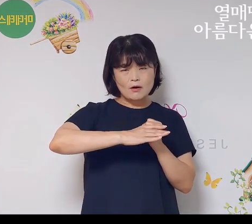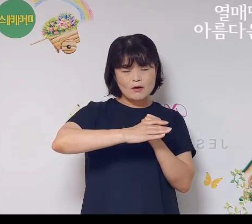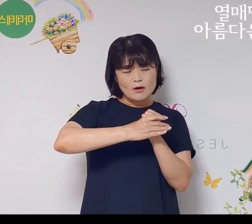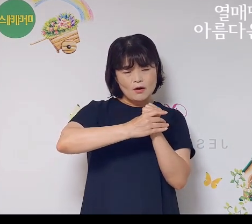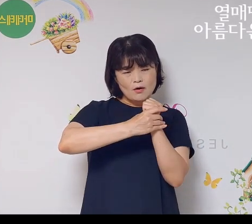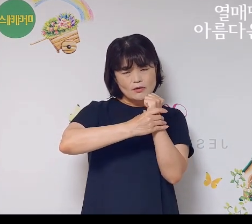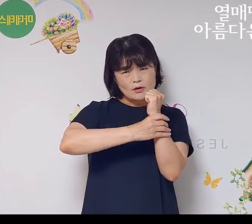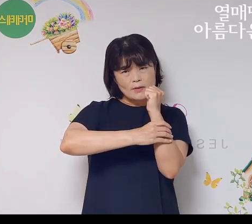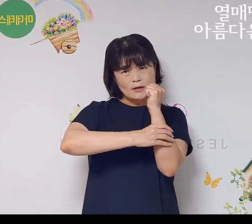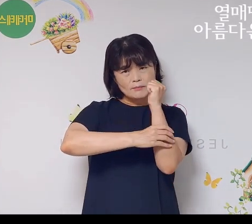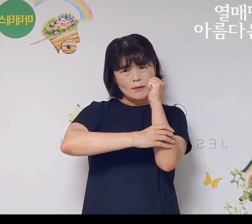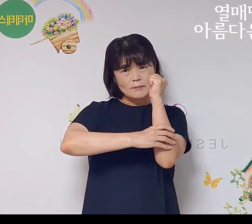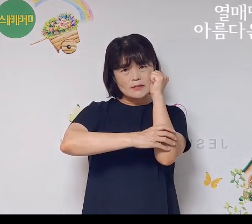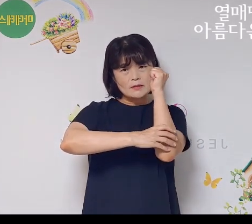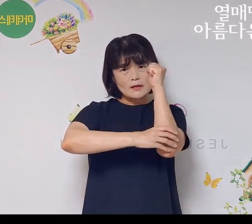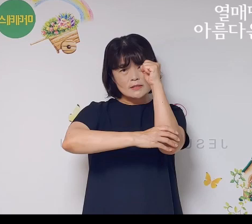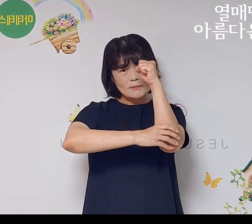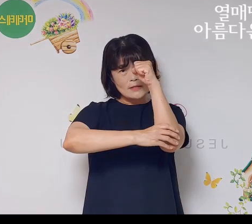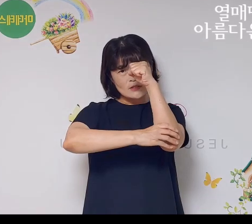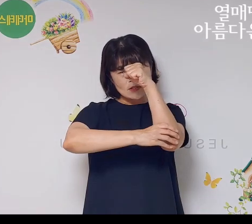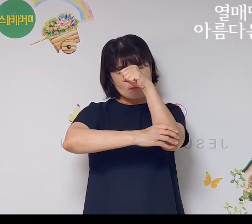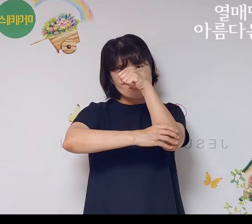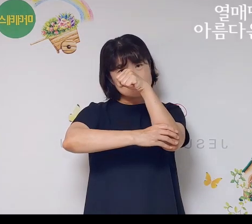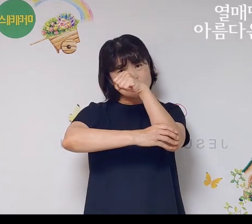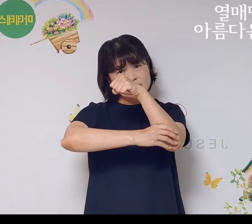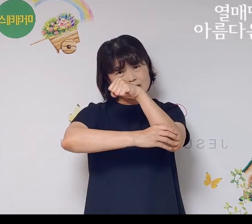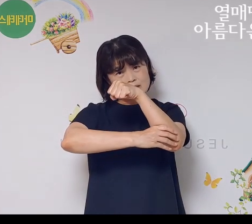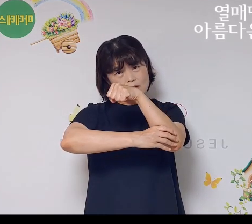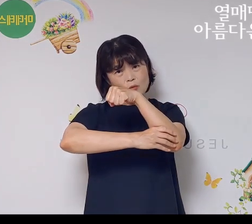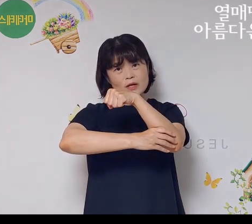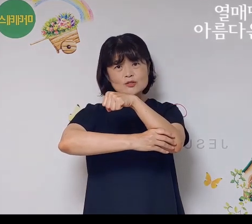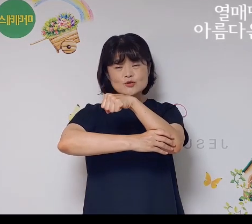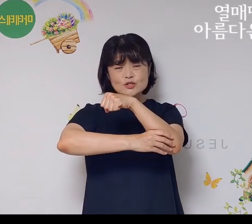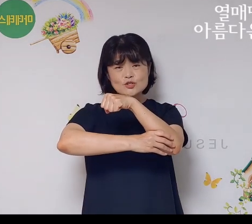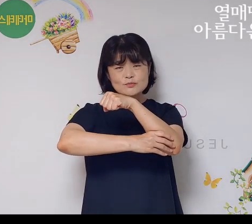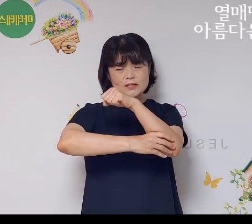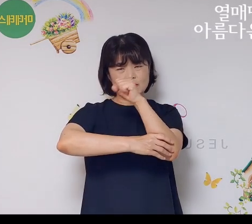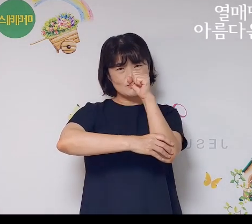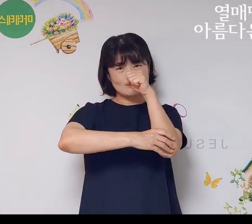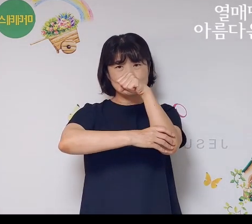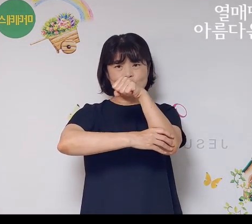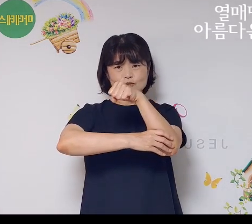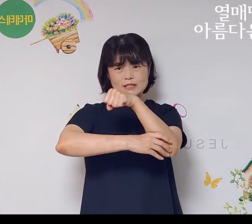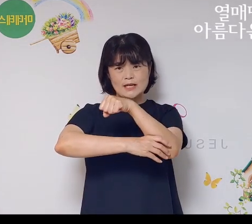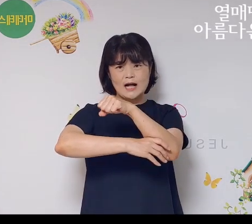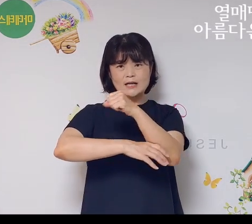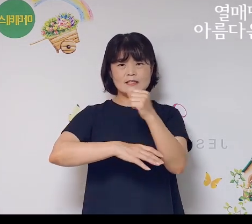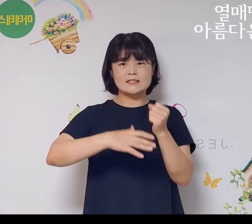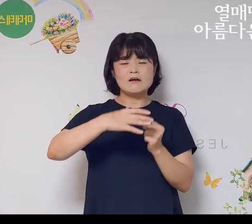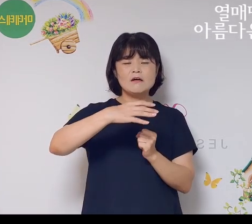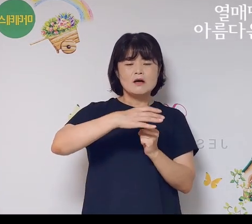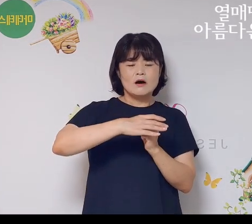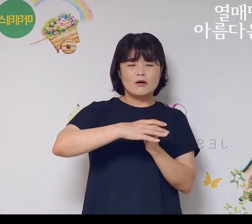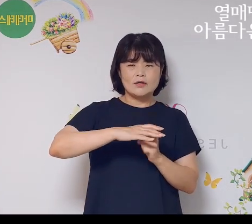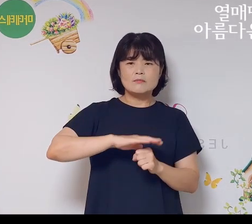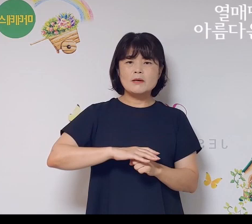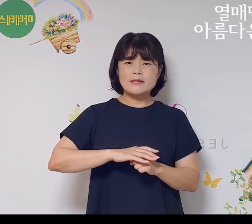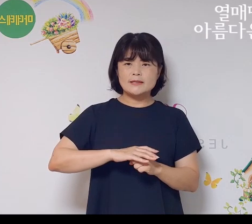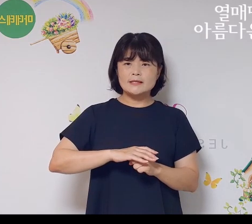땅에서부터 열매가 빠져나와서 맺었어요. 맺으면 어떻게 되죠? 고개를 숙일 수밖에 없죠. 무거우니까. 그래서 열매